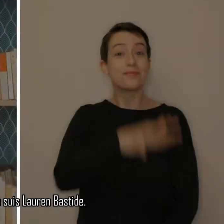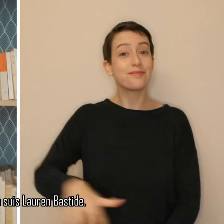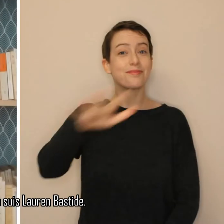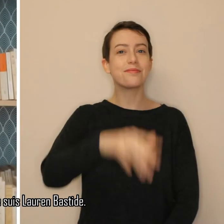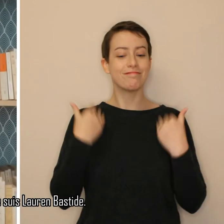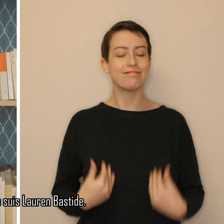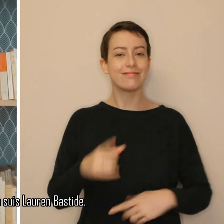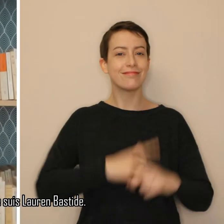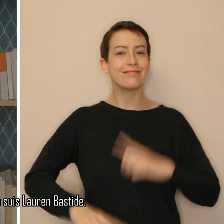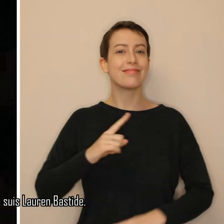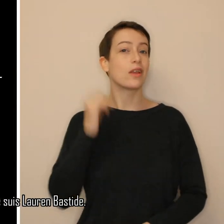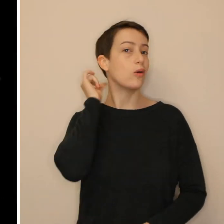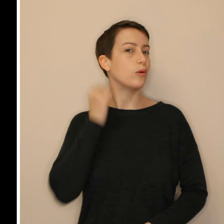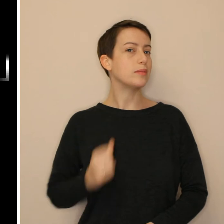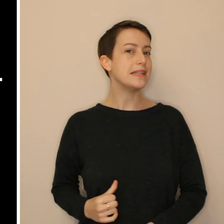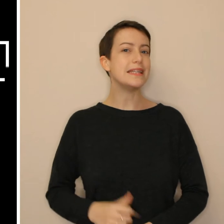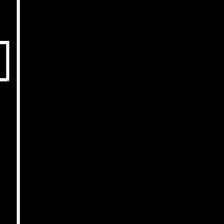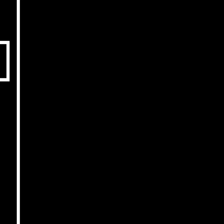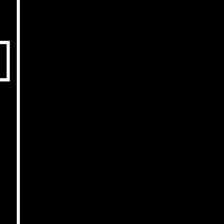Bonjour, je suis Lorraine Basty.